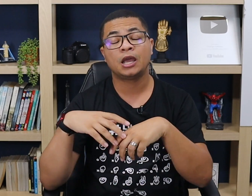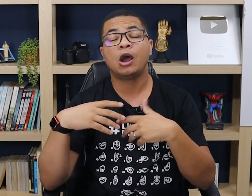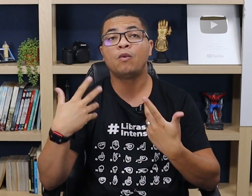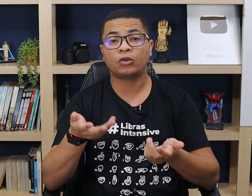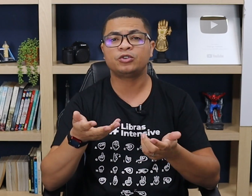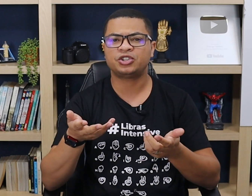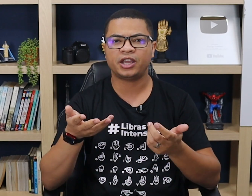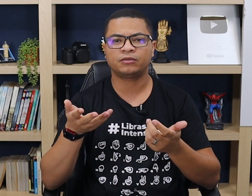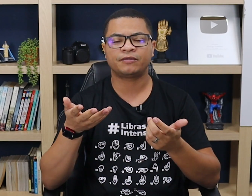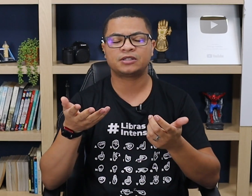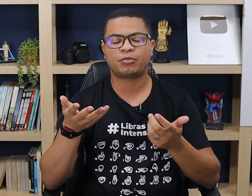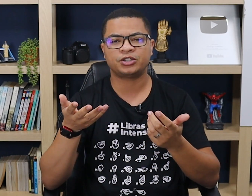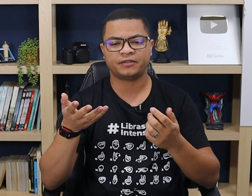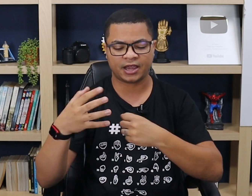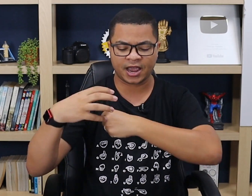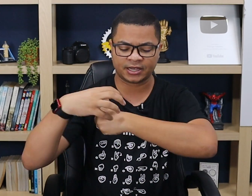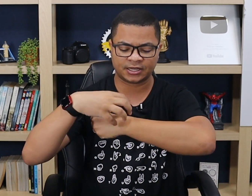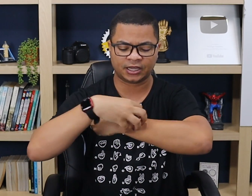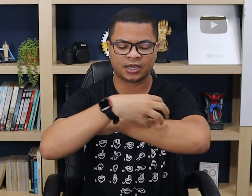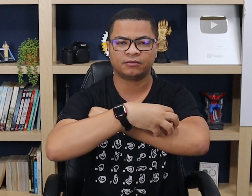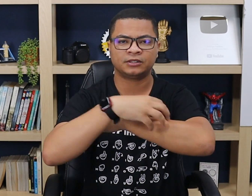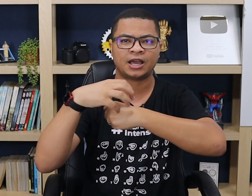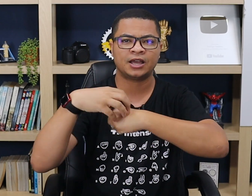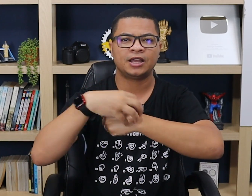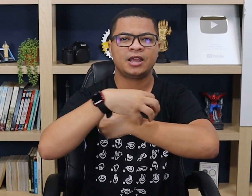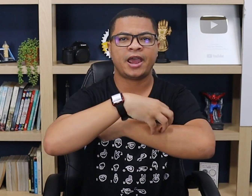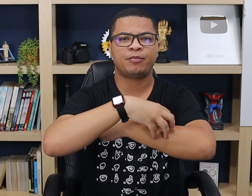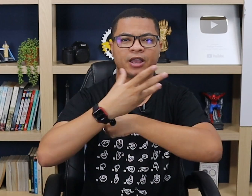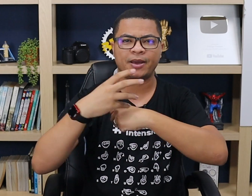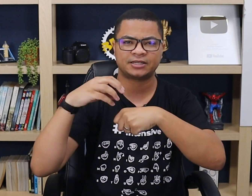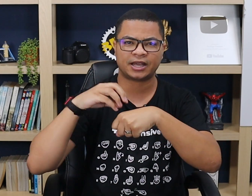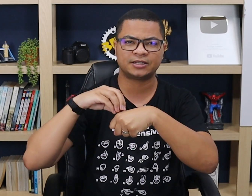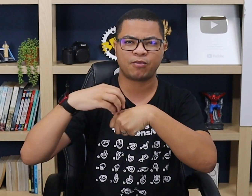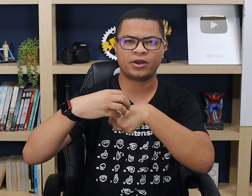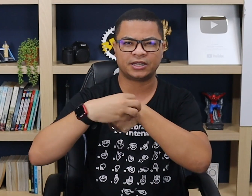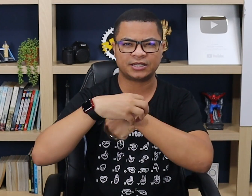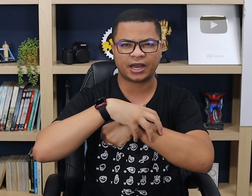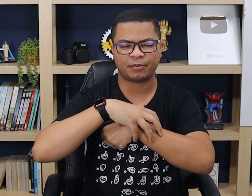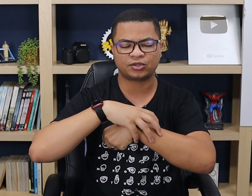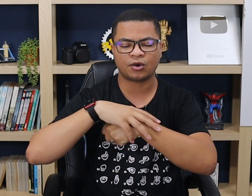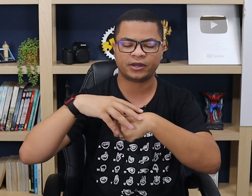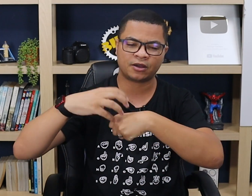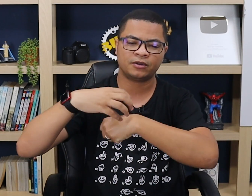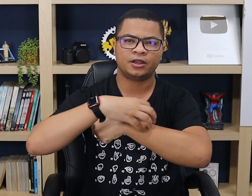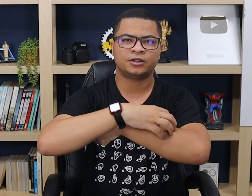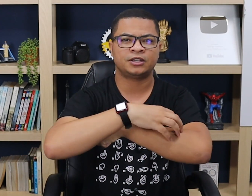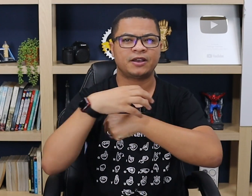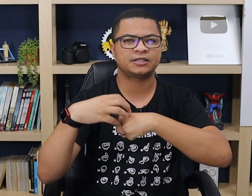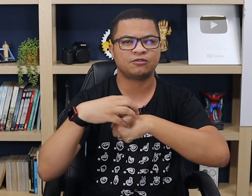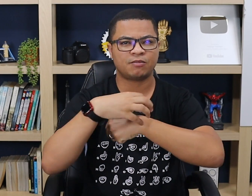um outro jeito que você pode ver é esse daqui tá é porque aparece aquelas bolhas né na pessoa então você faz assim